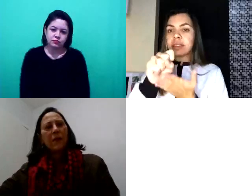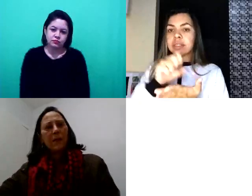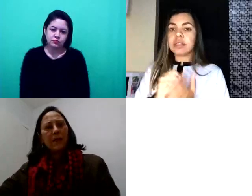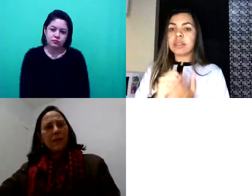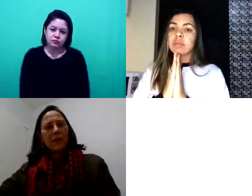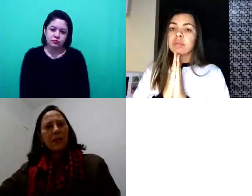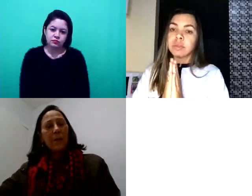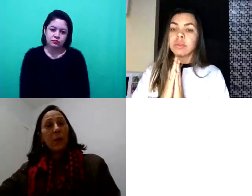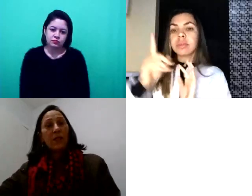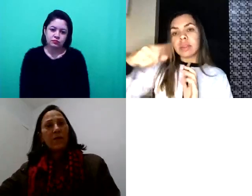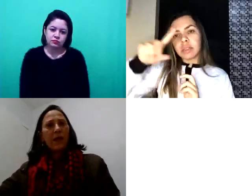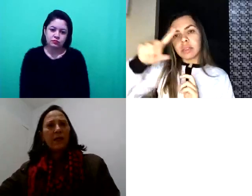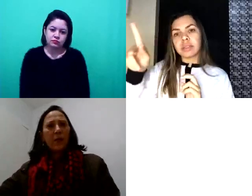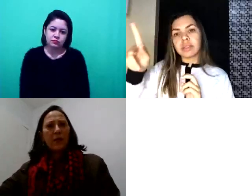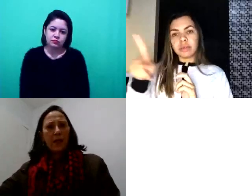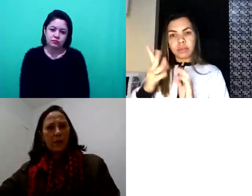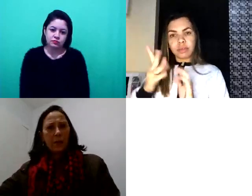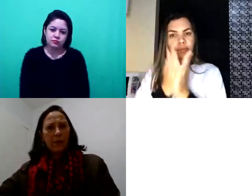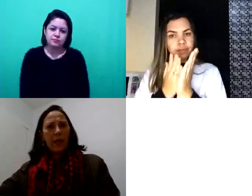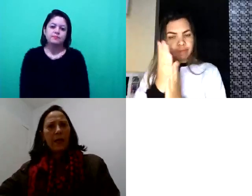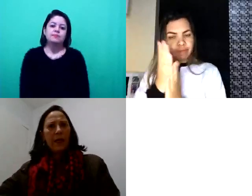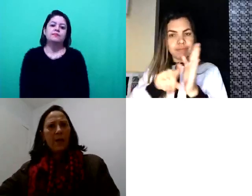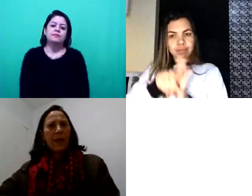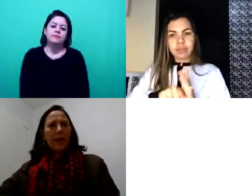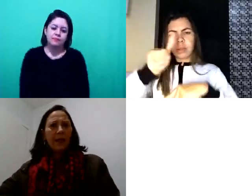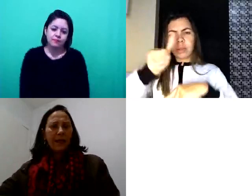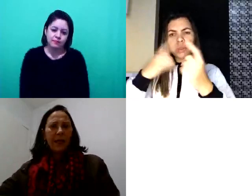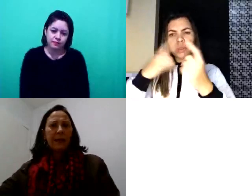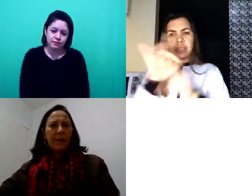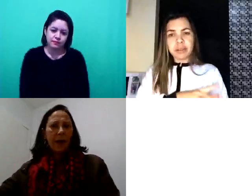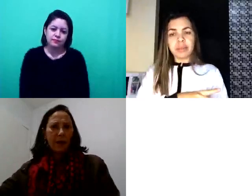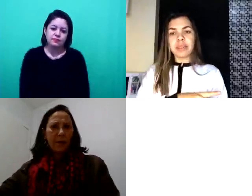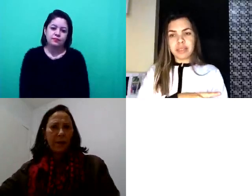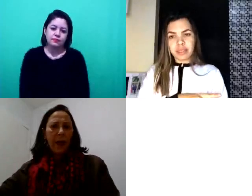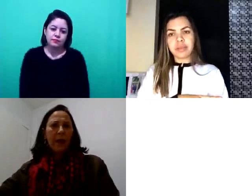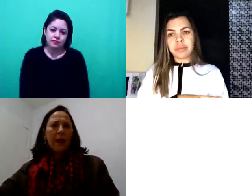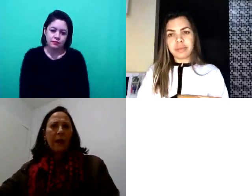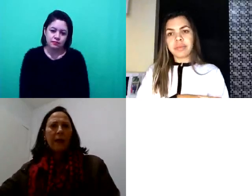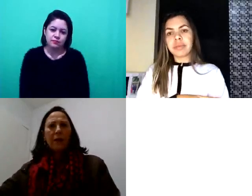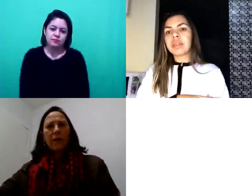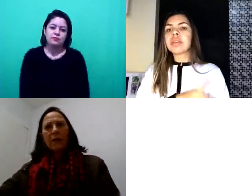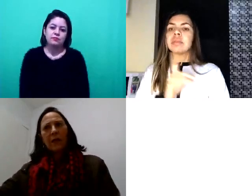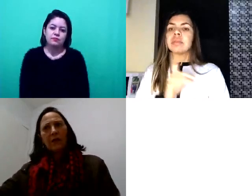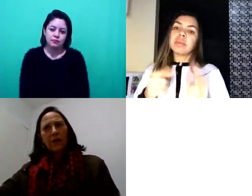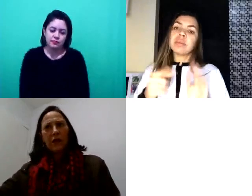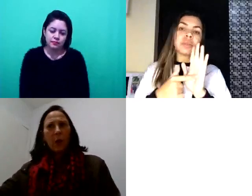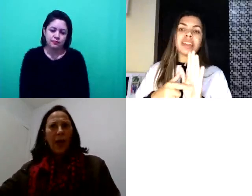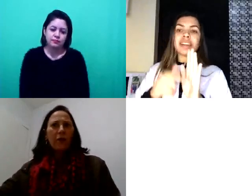de pesquisa depois que finaliza o processo, para não caracterizar trabalho, tá? Então, termina dia